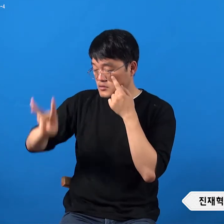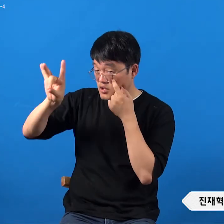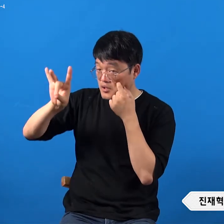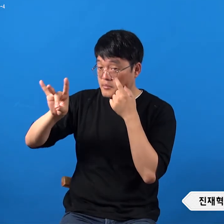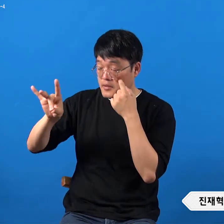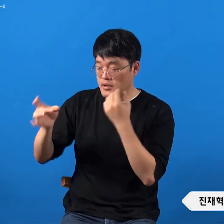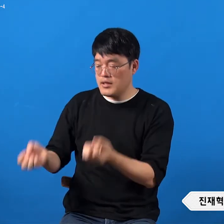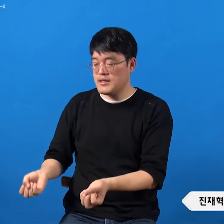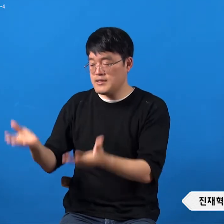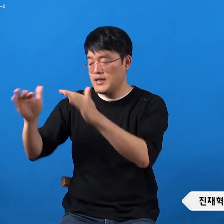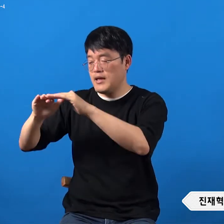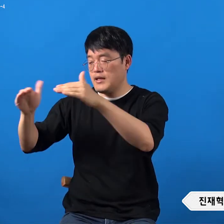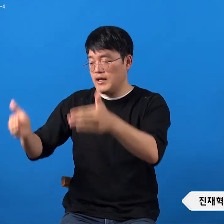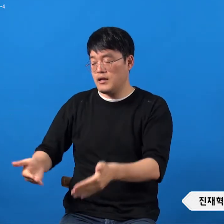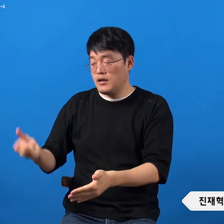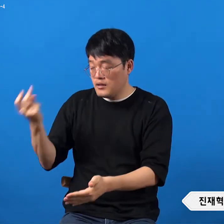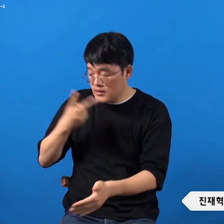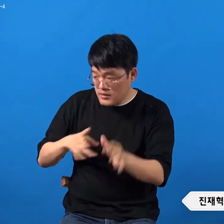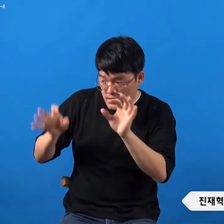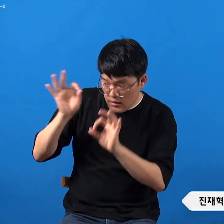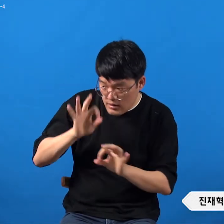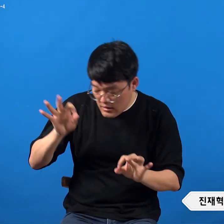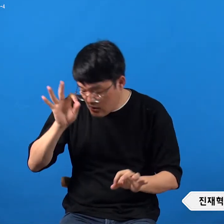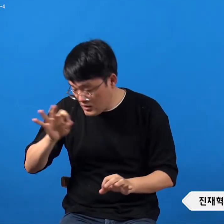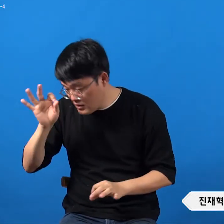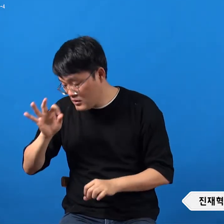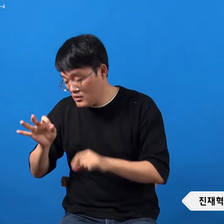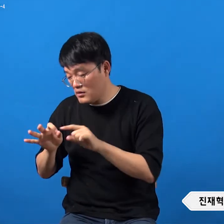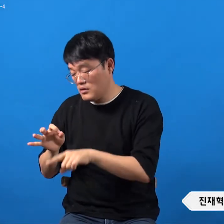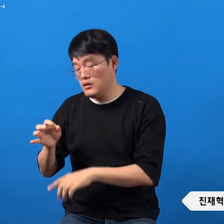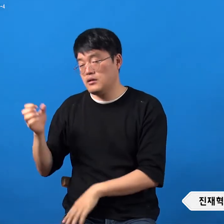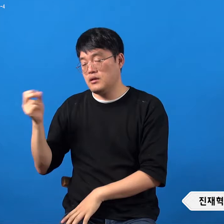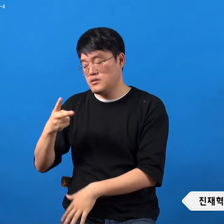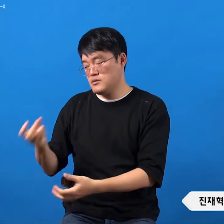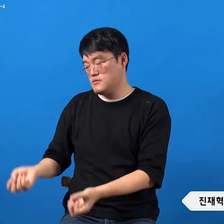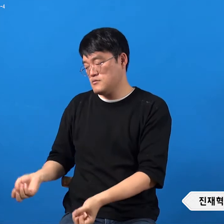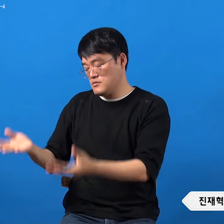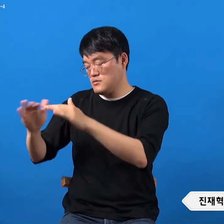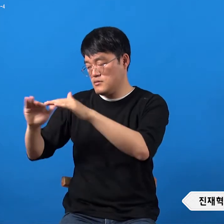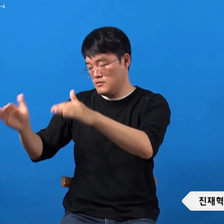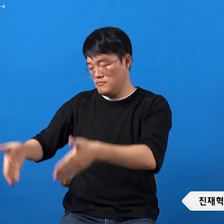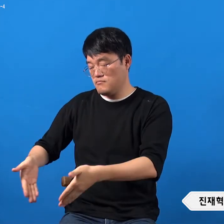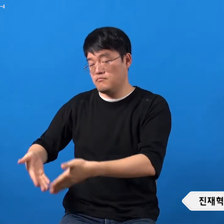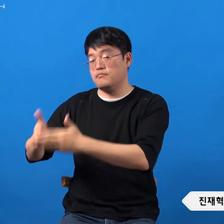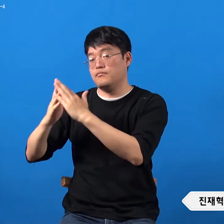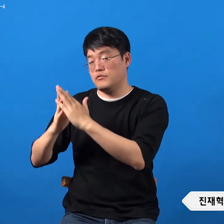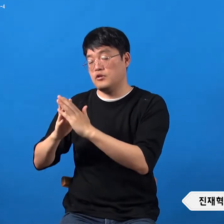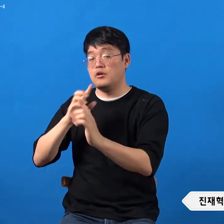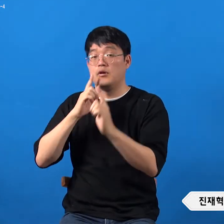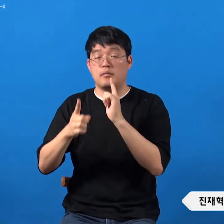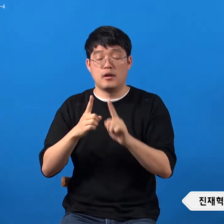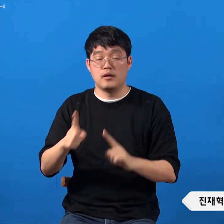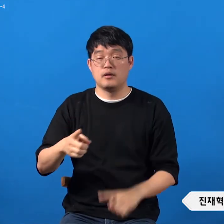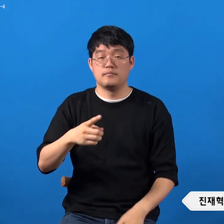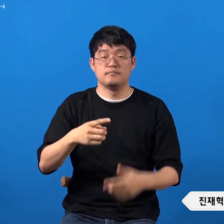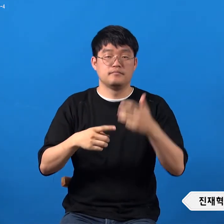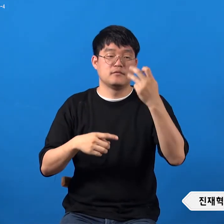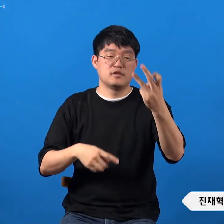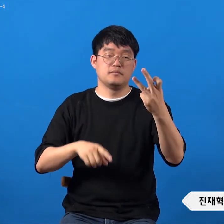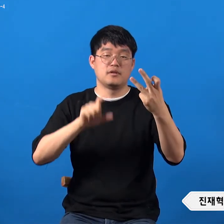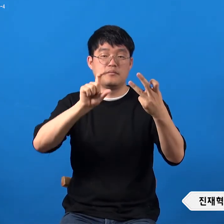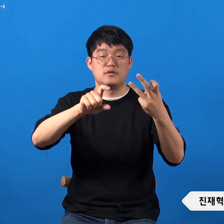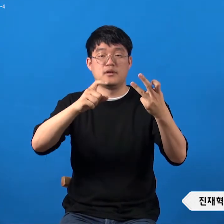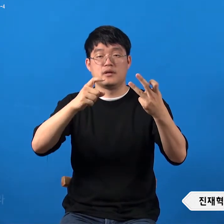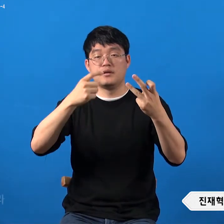쌓았던 제단을 다시 찾습니다. 그리고 이렇게 성경은 말씀합니다. 13장